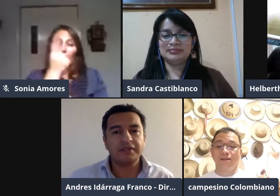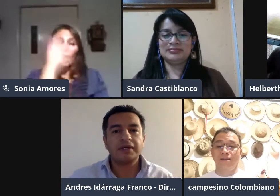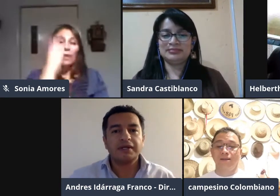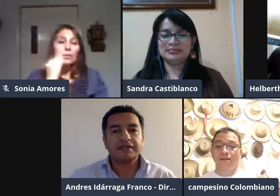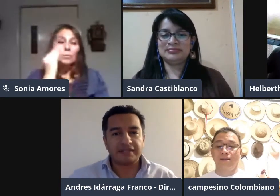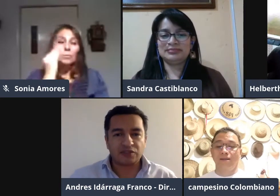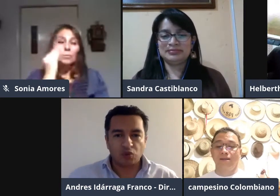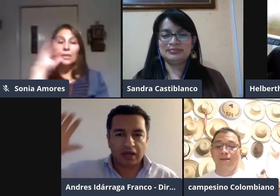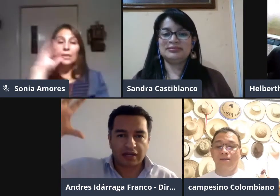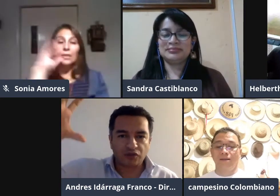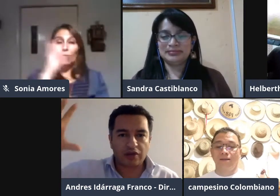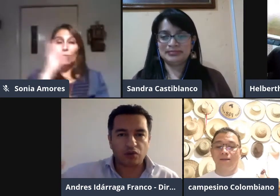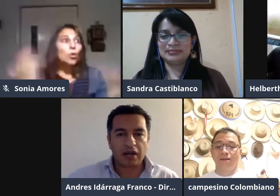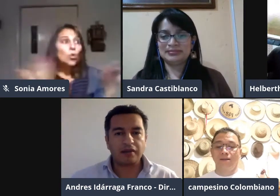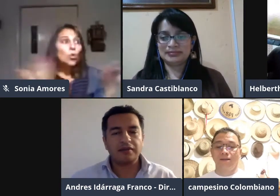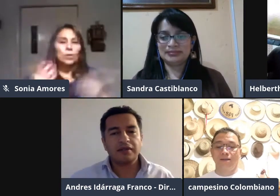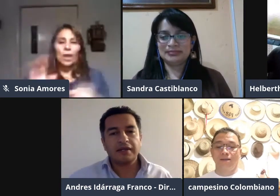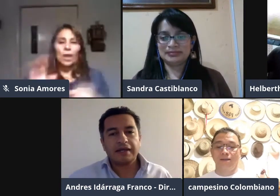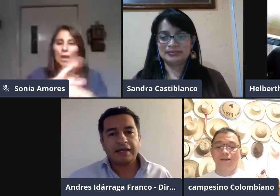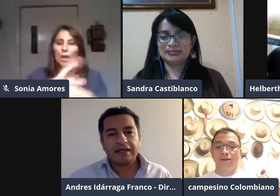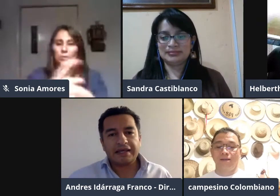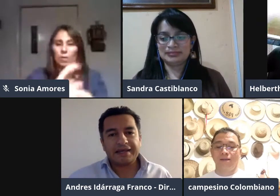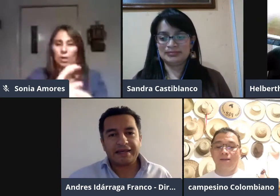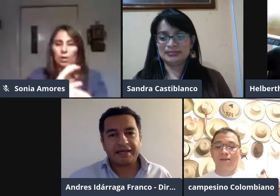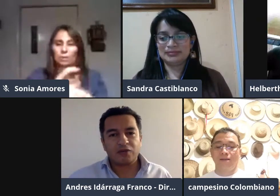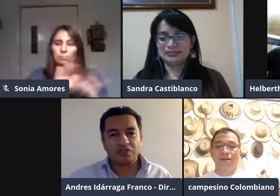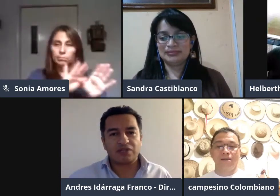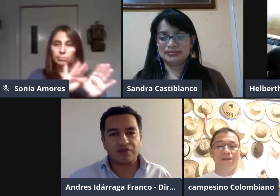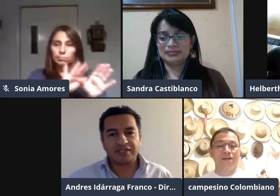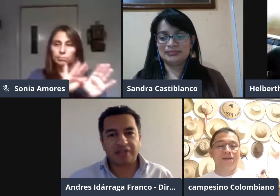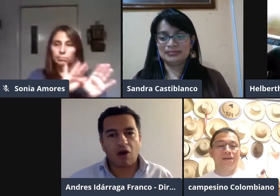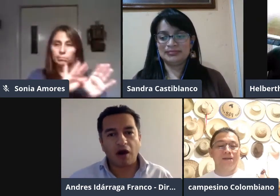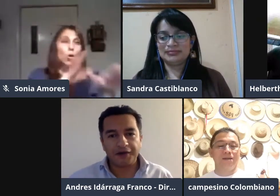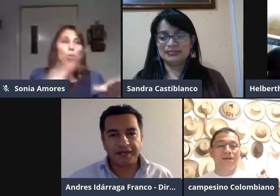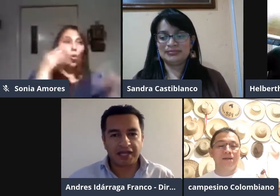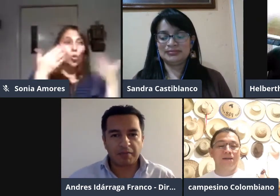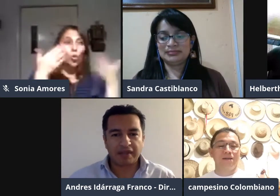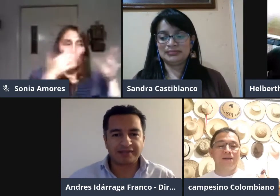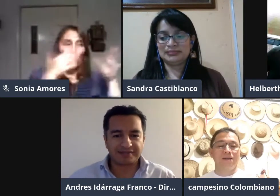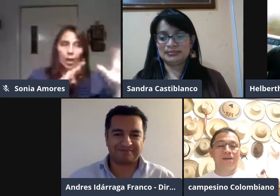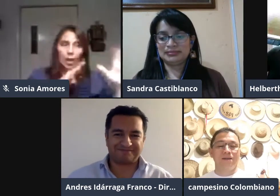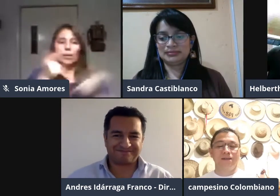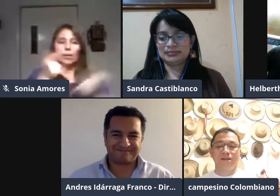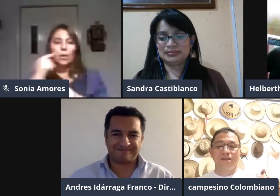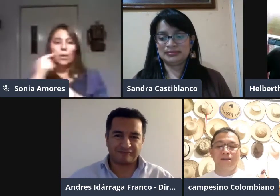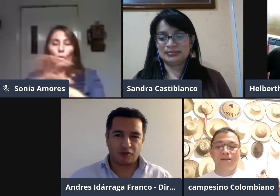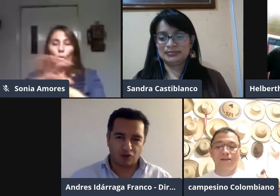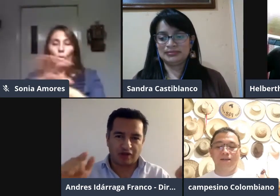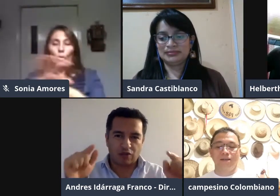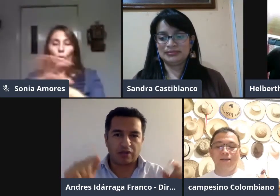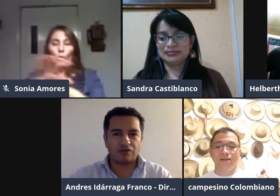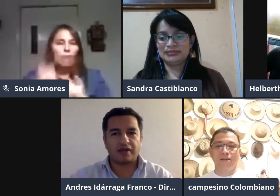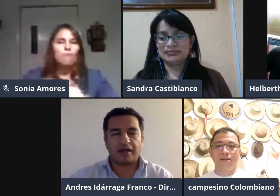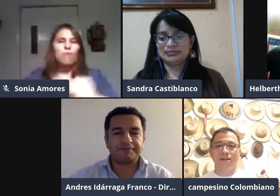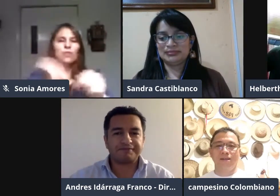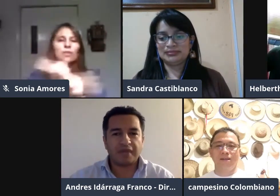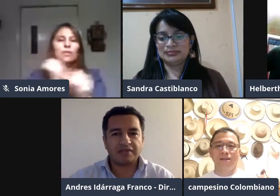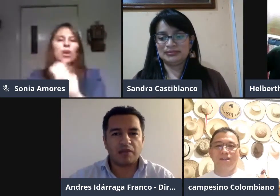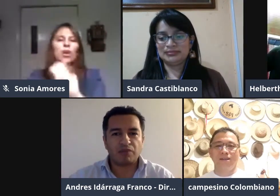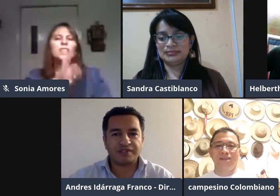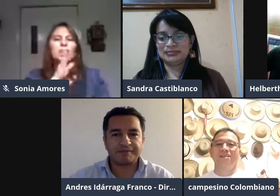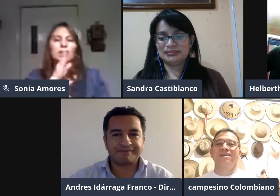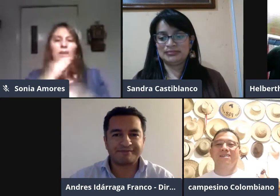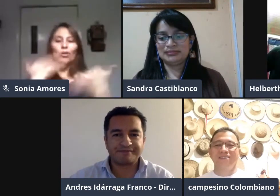eso, en lo urbano, sin descuidar la zona rural, y nuestra fuerza de trabajo, adivinen quiénes van a ser, los graduandos de